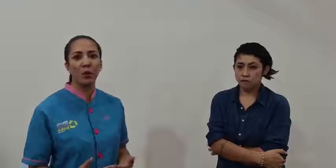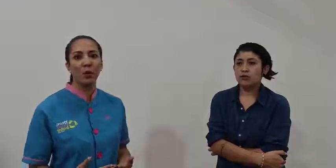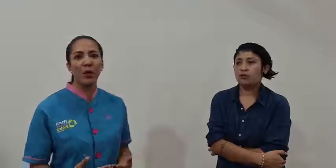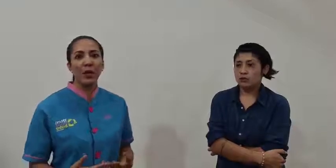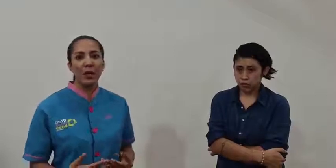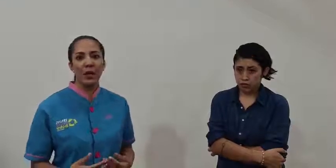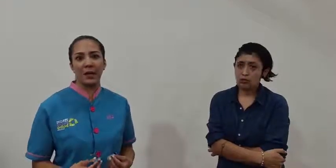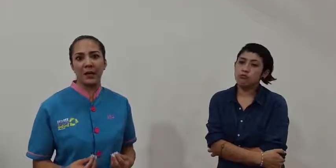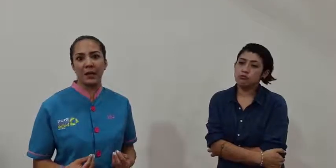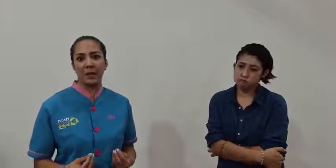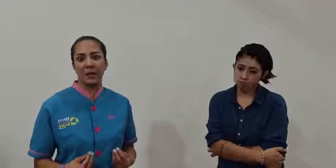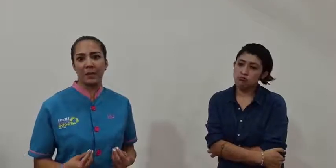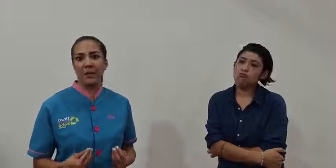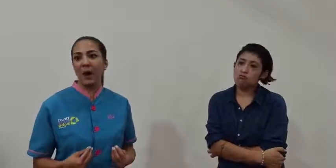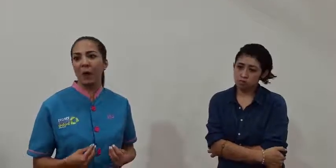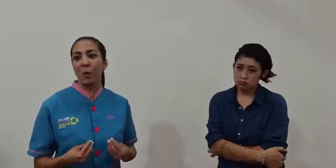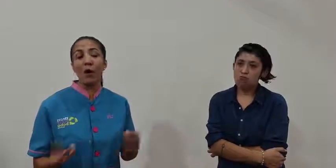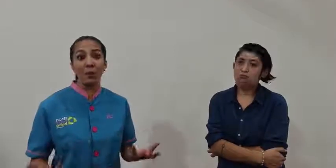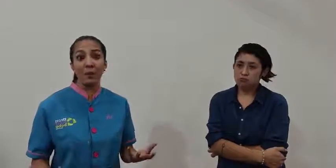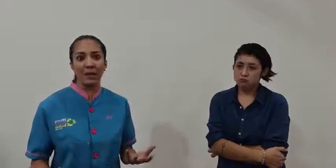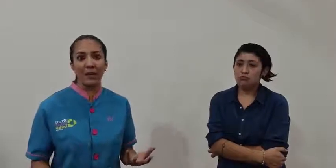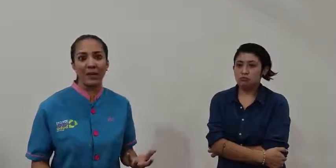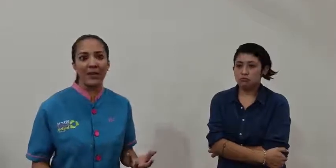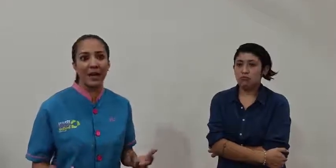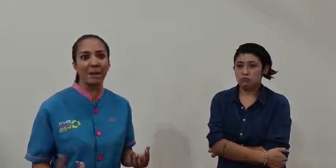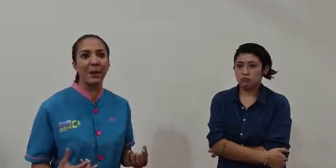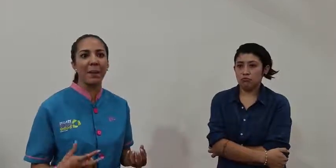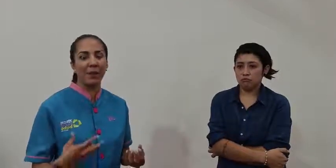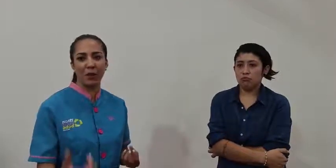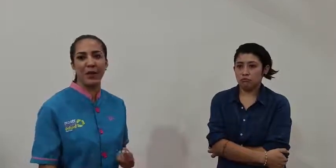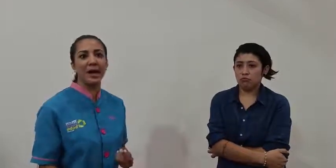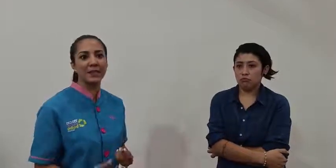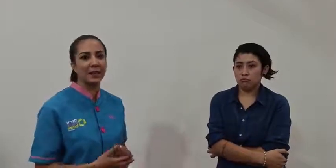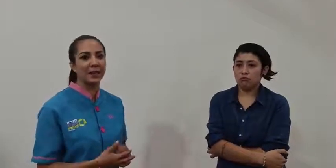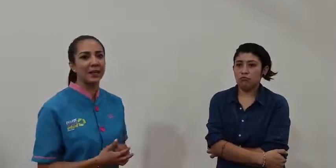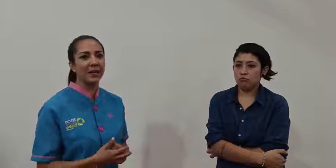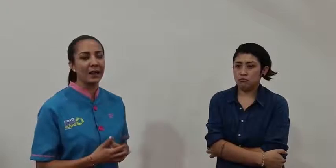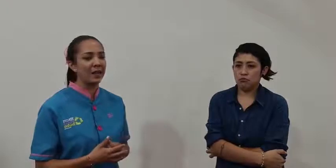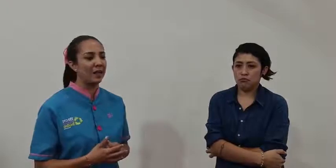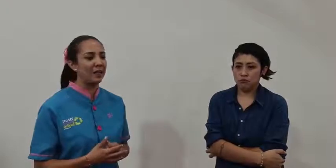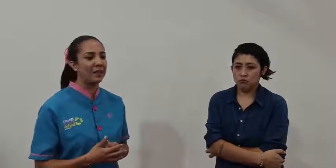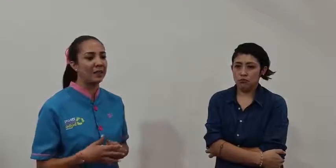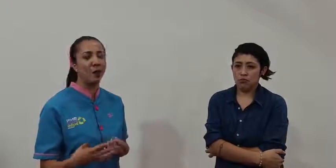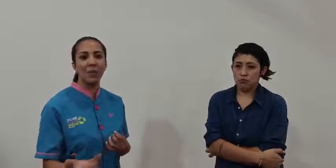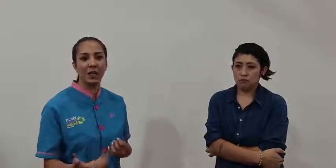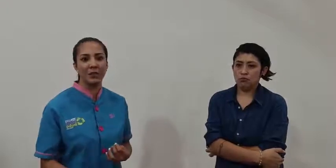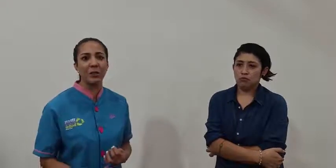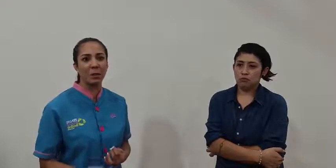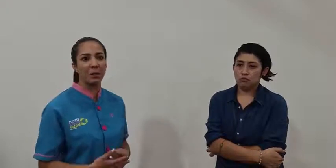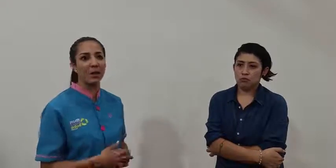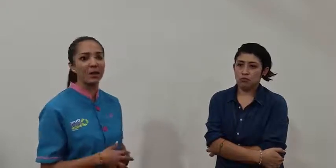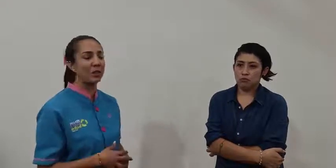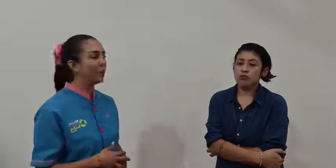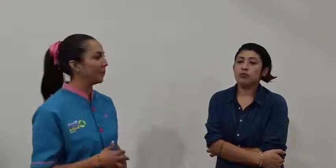puedo o a dónde me tengo que acercar para poder hacer esta comunicación con mi pequeñito?